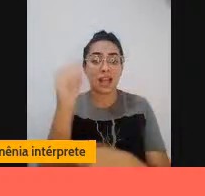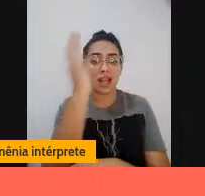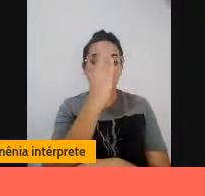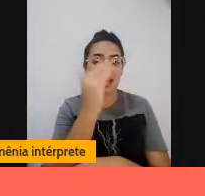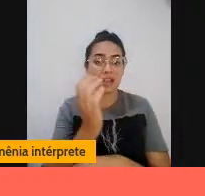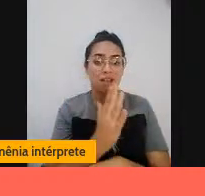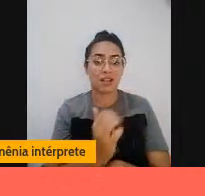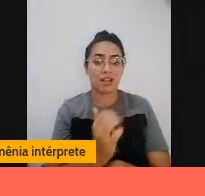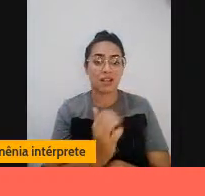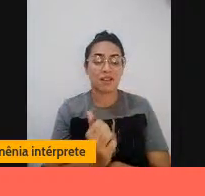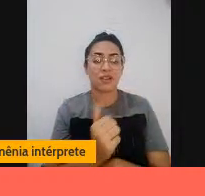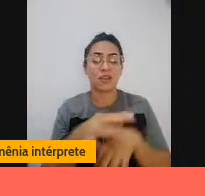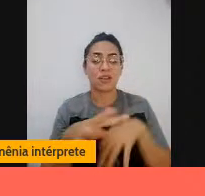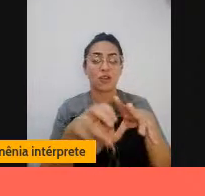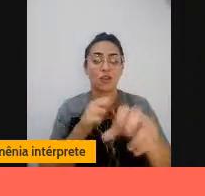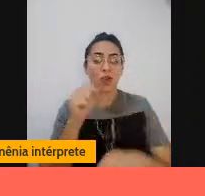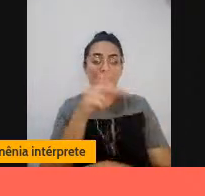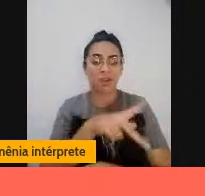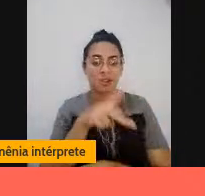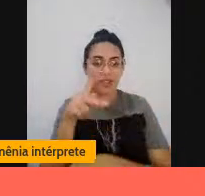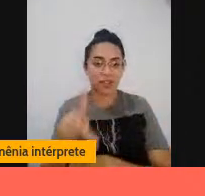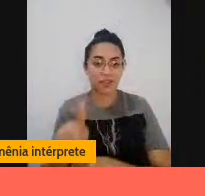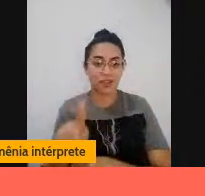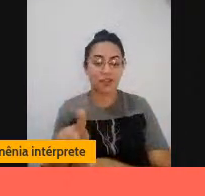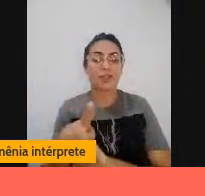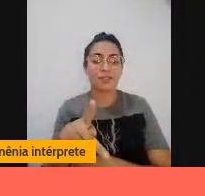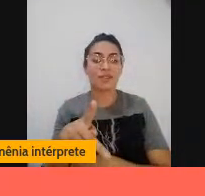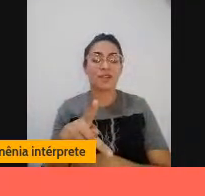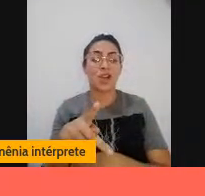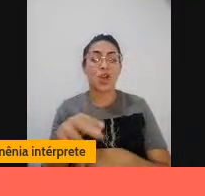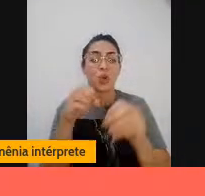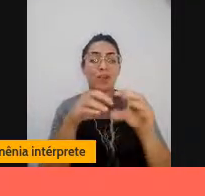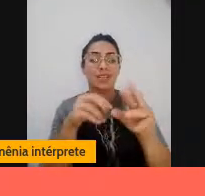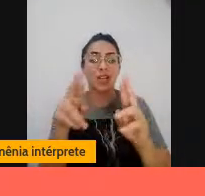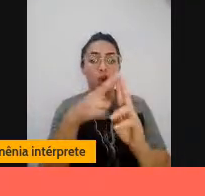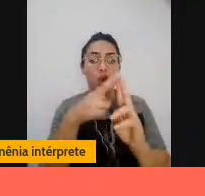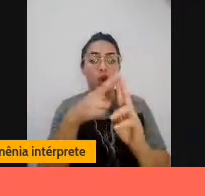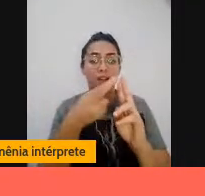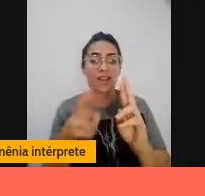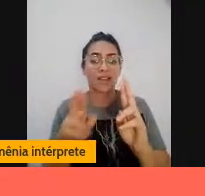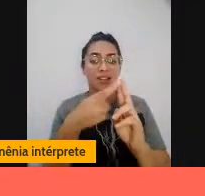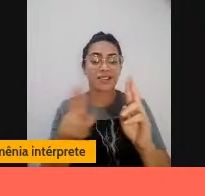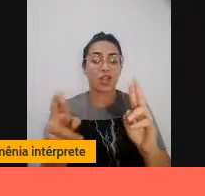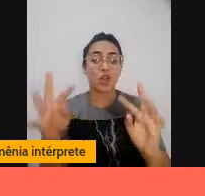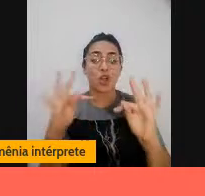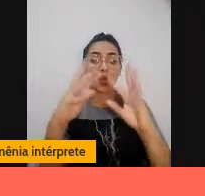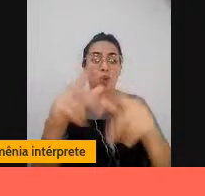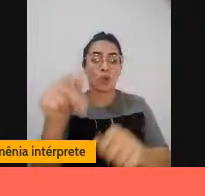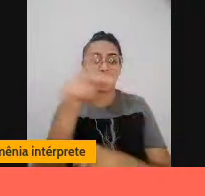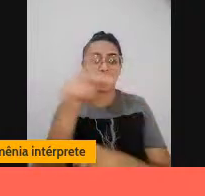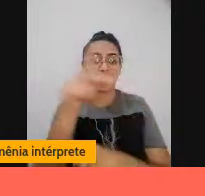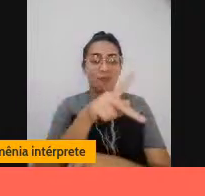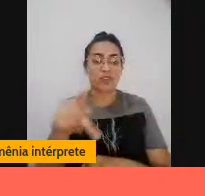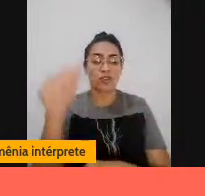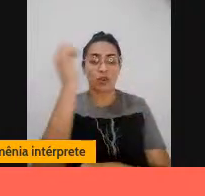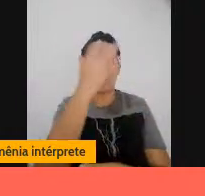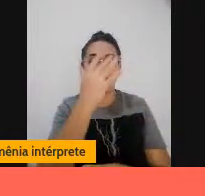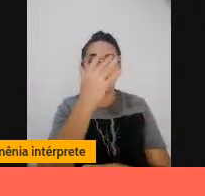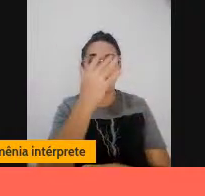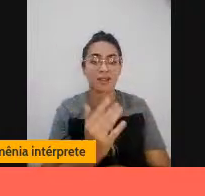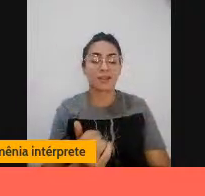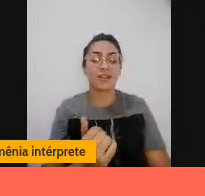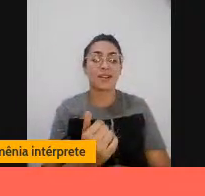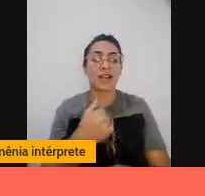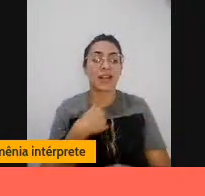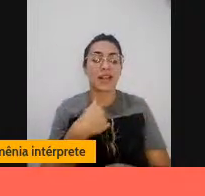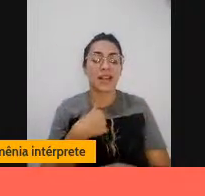de Formação dos Professores de Ensino Religioso. Tiveram professores do Brasil todo, e eu estava na